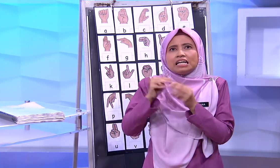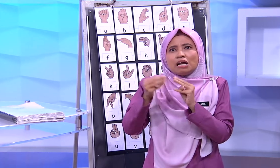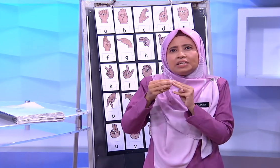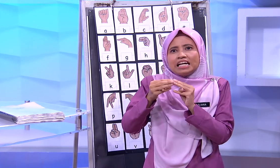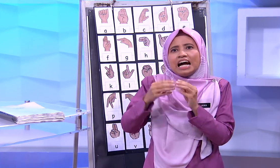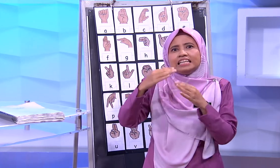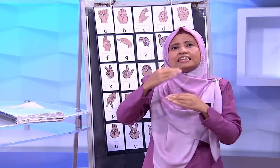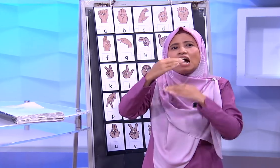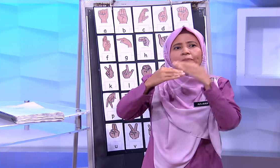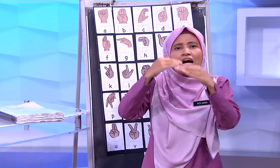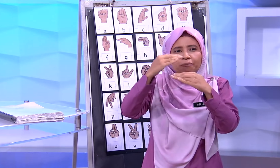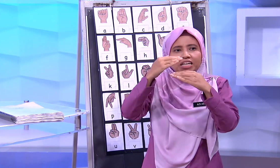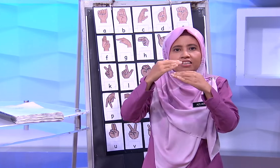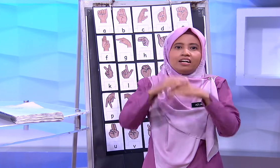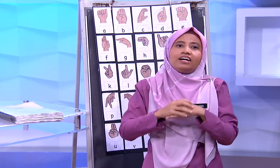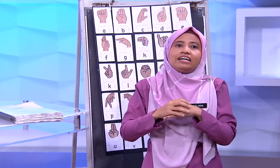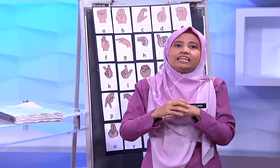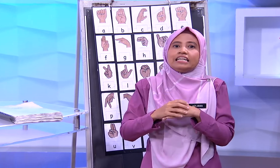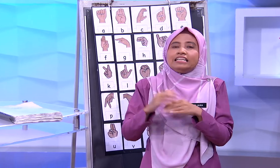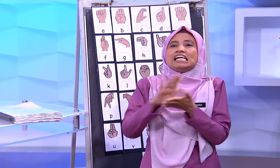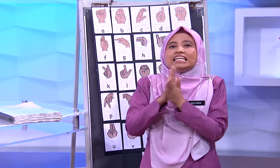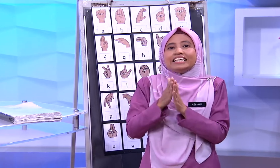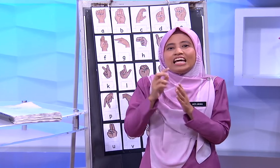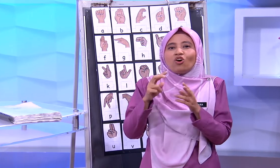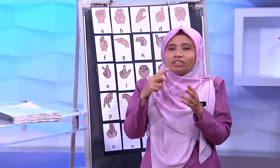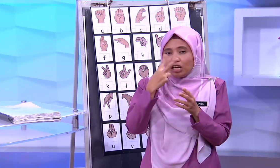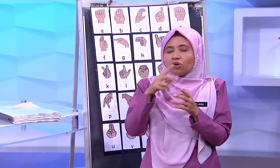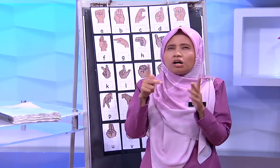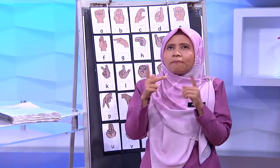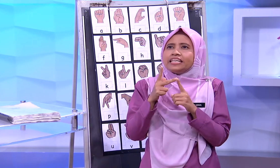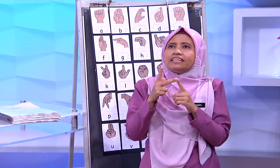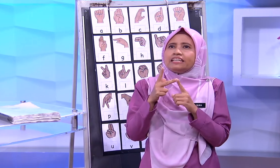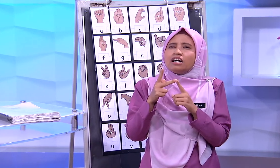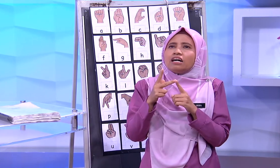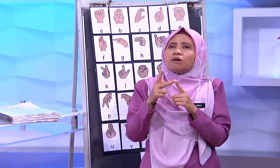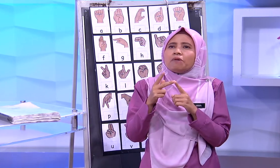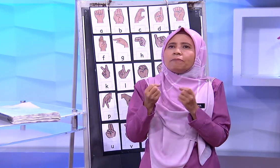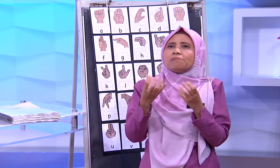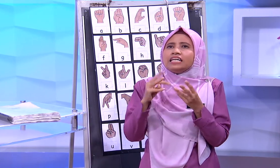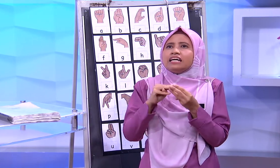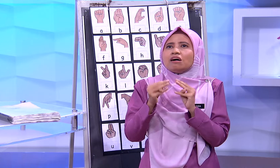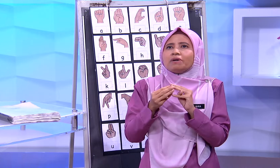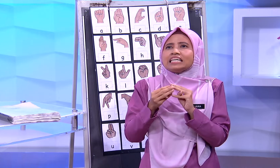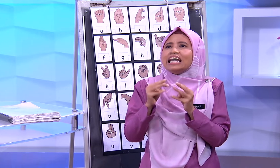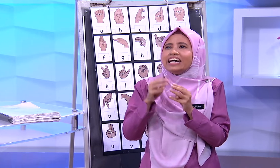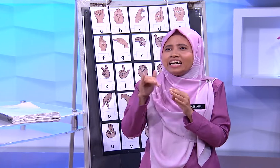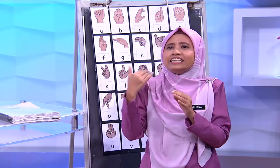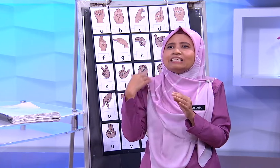masalah-masalah Ade tahap-tahap Dil ah jadi di tengok-tengok kepada Abdul banyak masalah yang ada